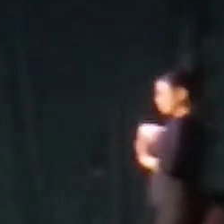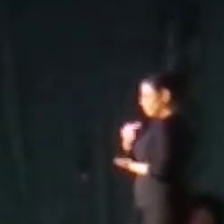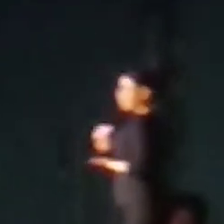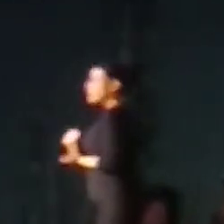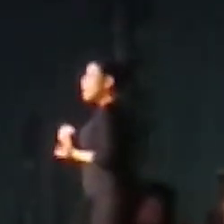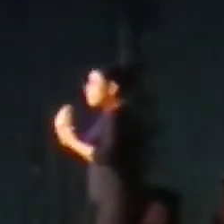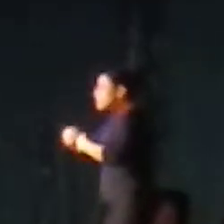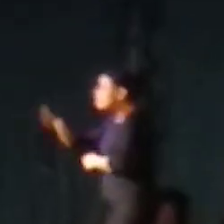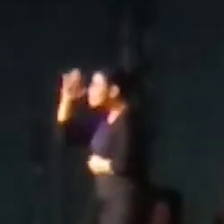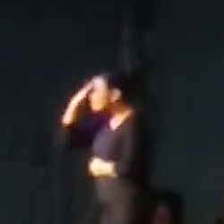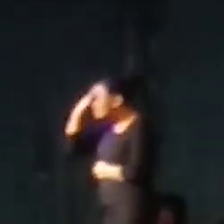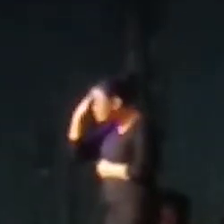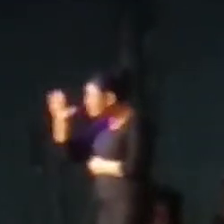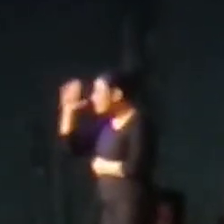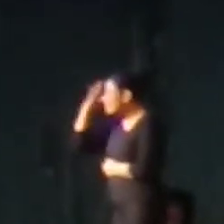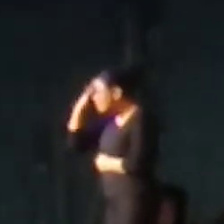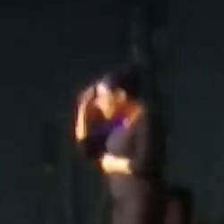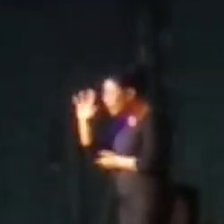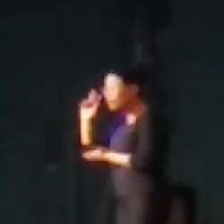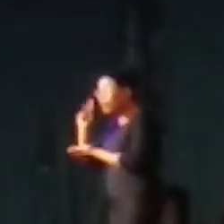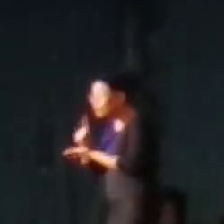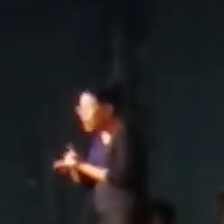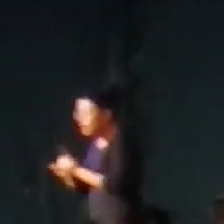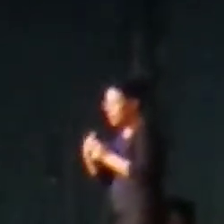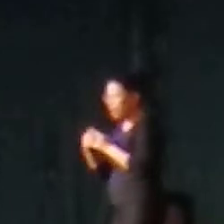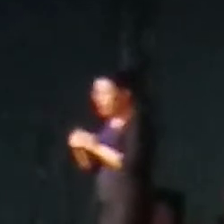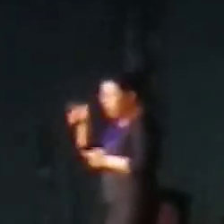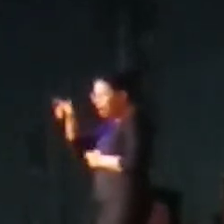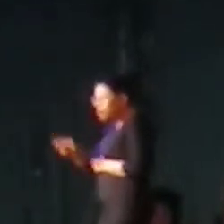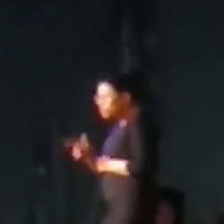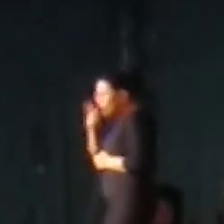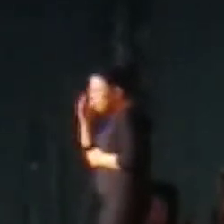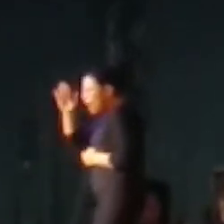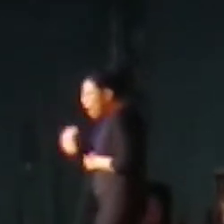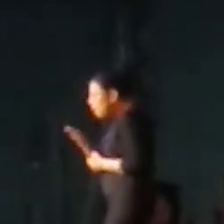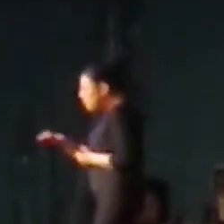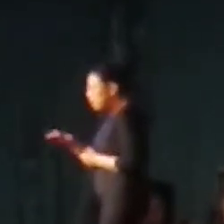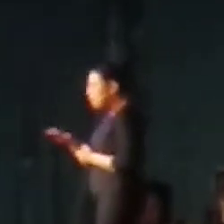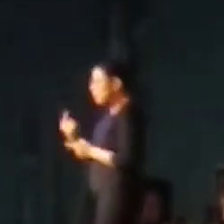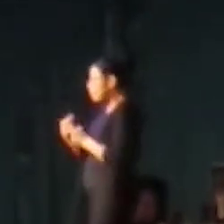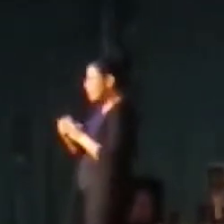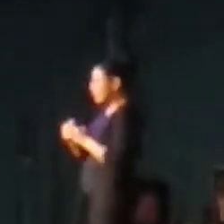que entender, porque ele não se acha mal. Se você achar mal, não vai